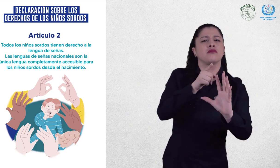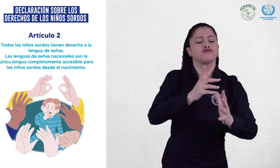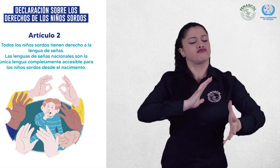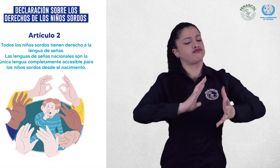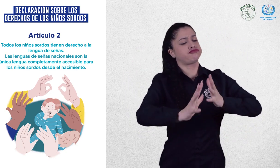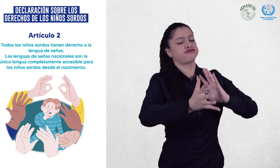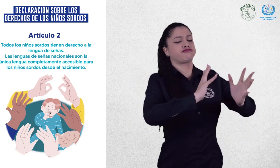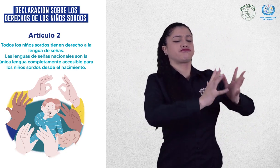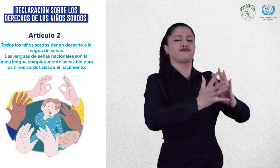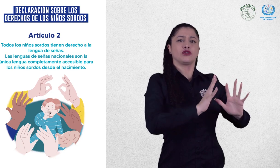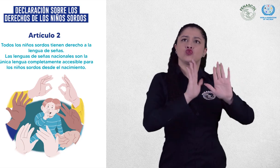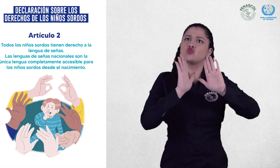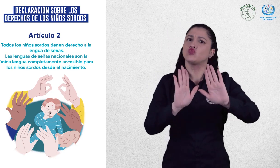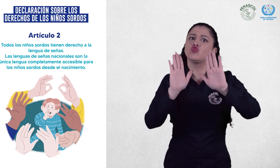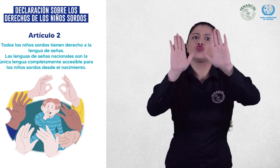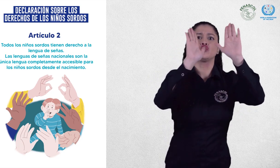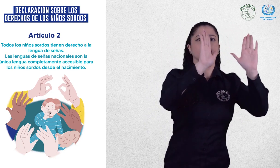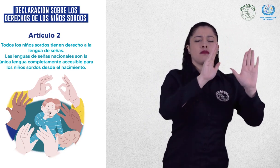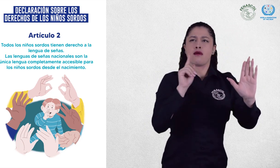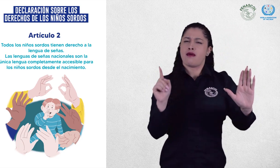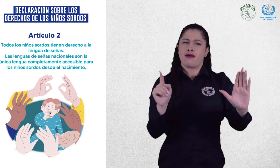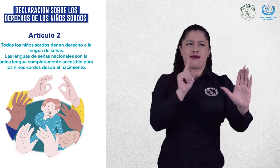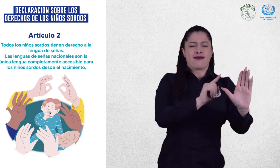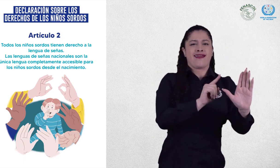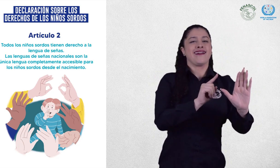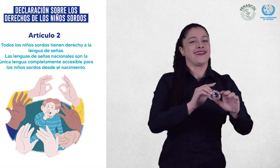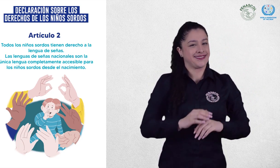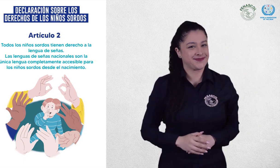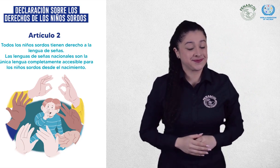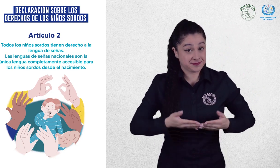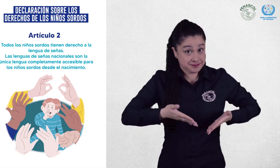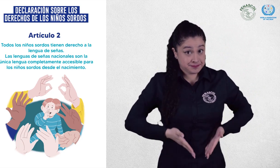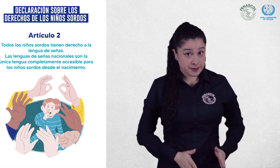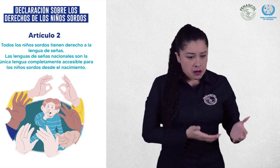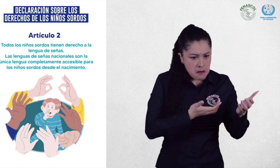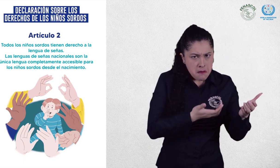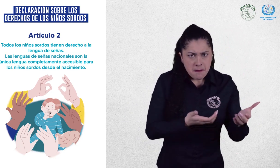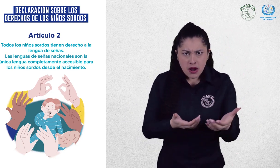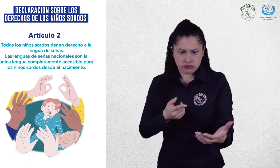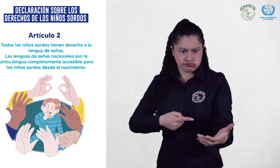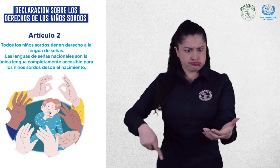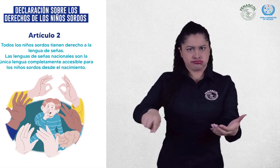lengua completamente accesible para los niños sordos desde el nacimiento.